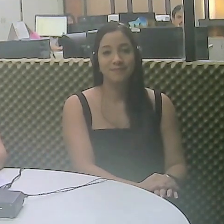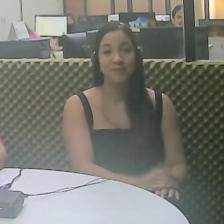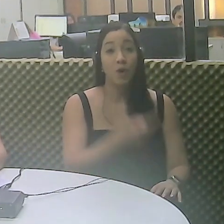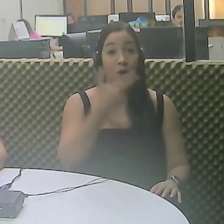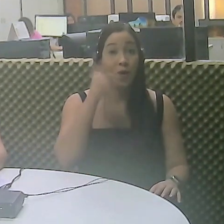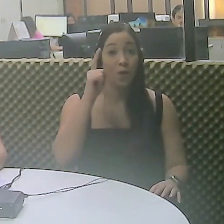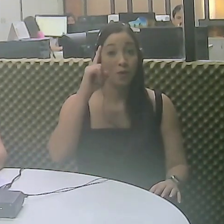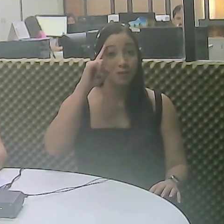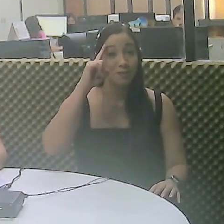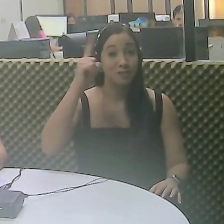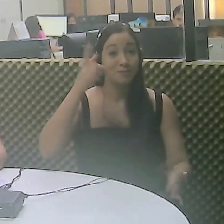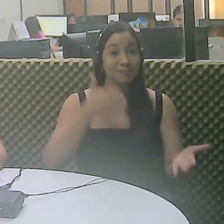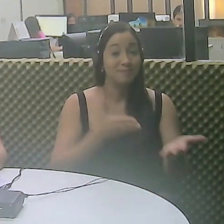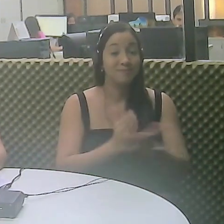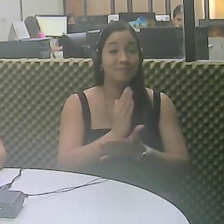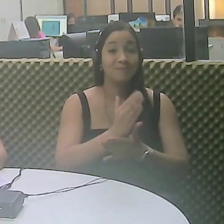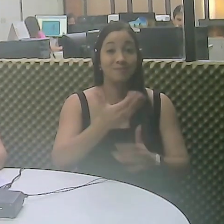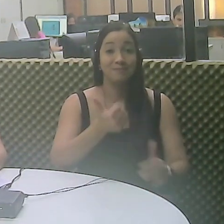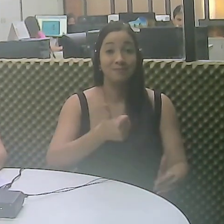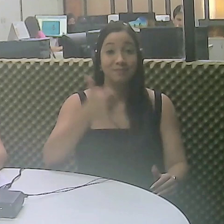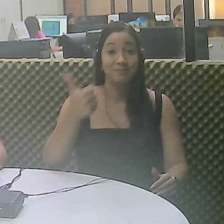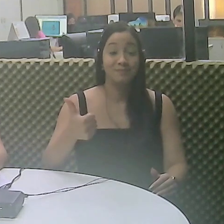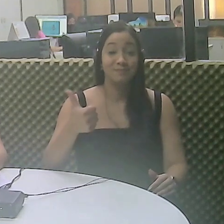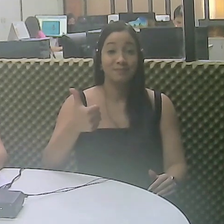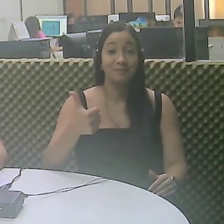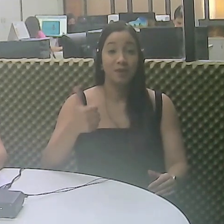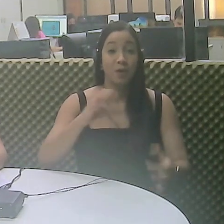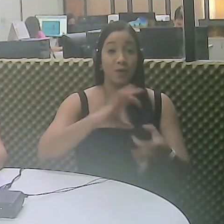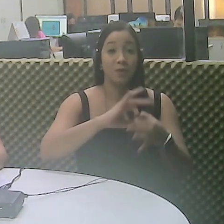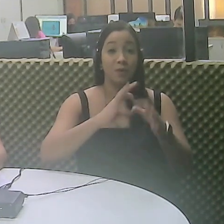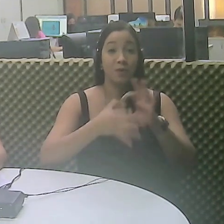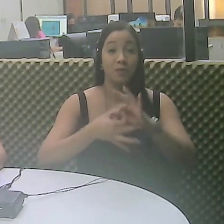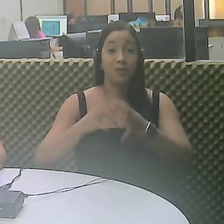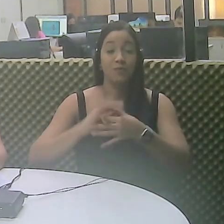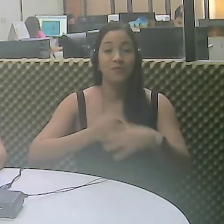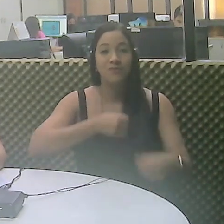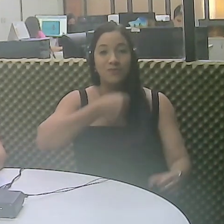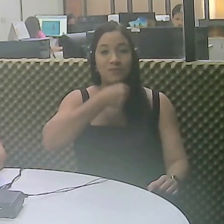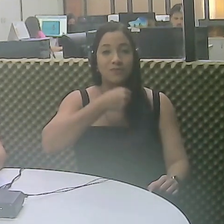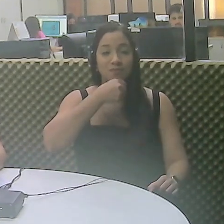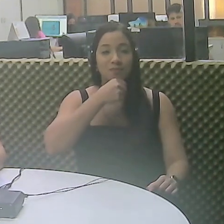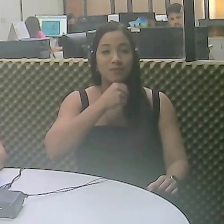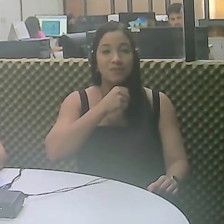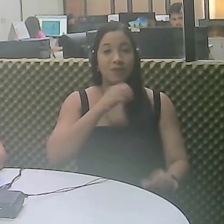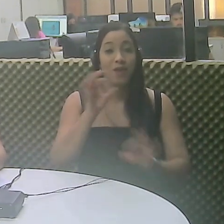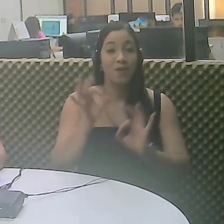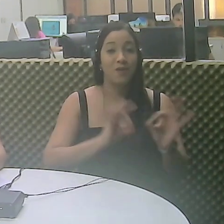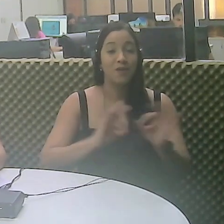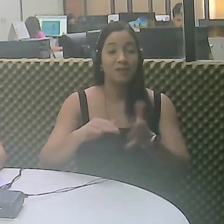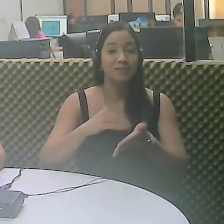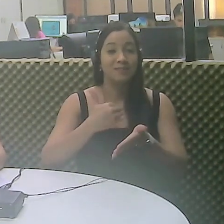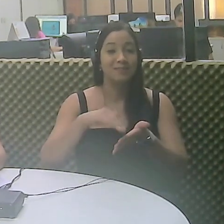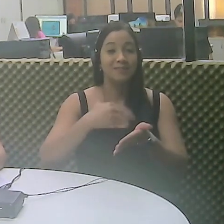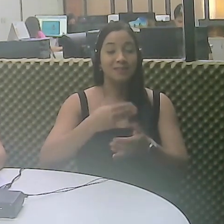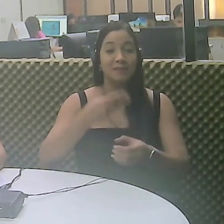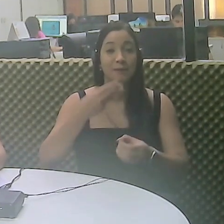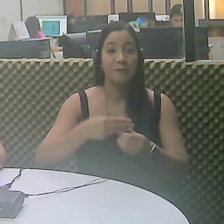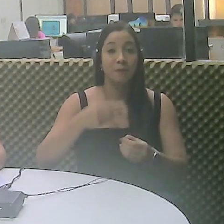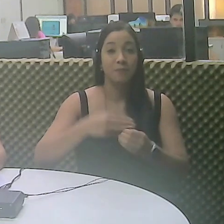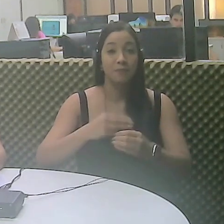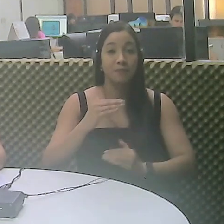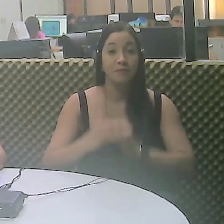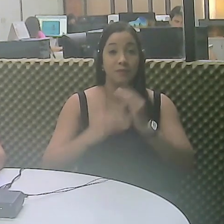Ontem foi dia de lançamento da 11ª edição da Olimpíada do Idoso. Organizada pela Secretaria Municipal